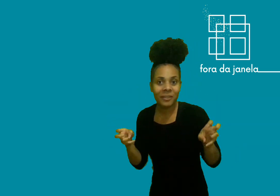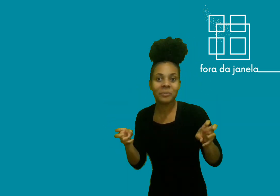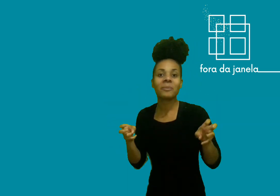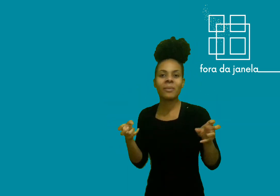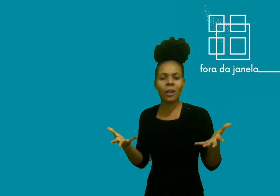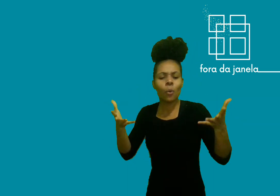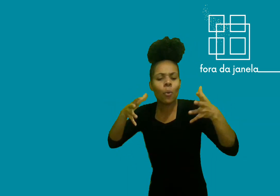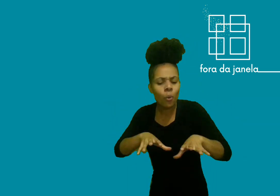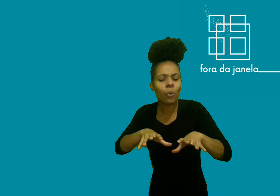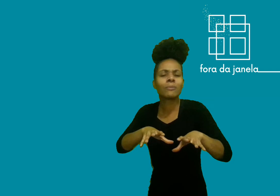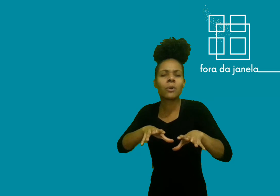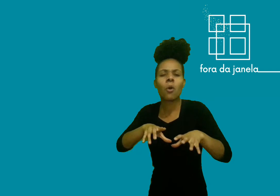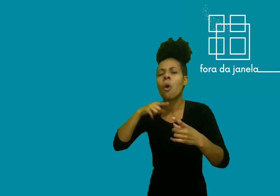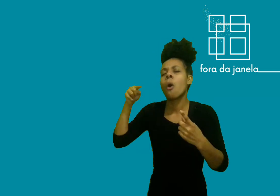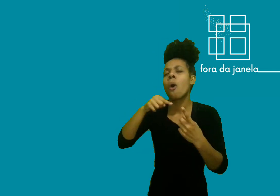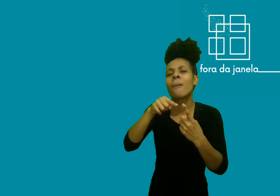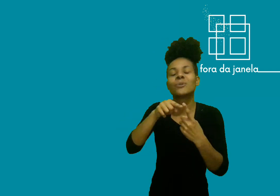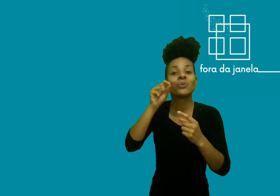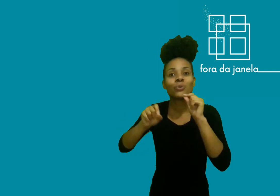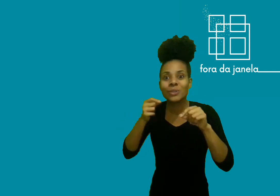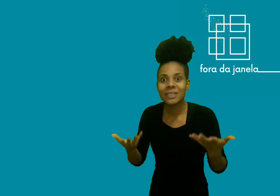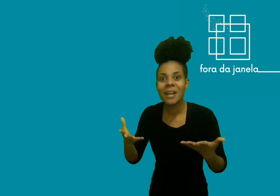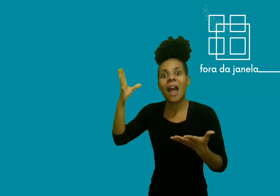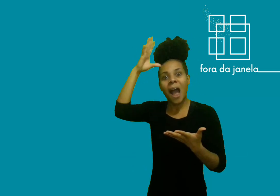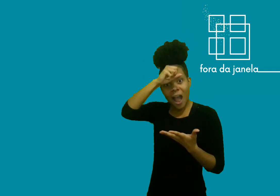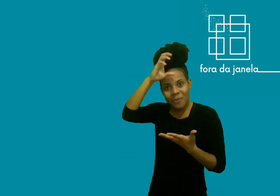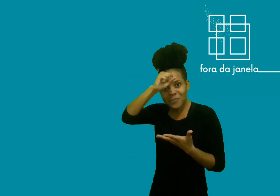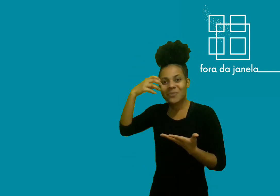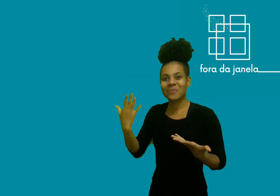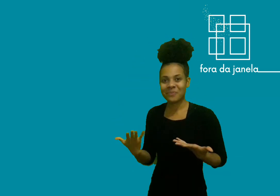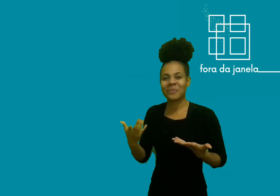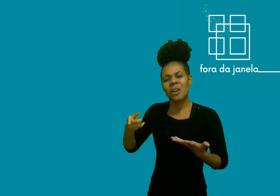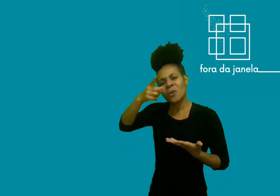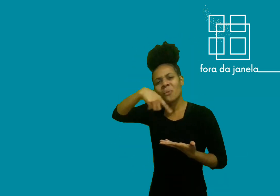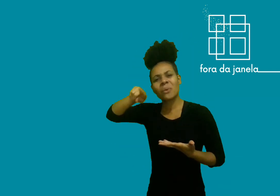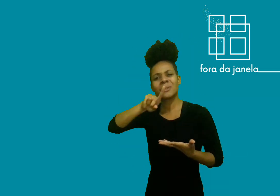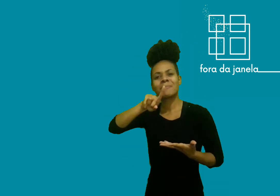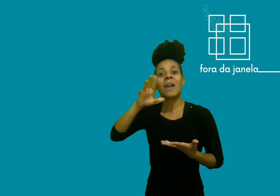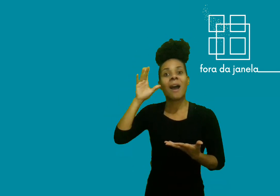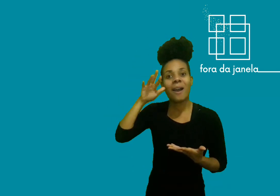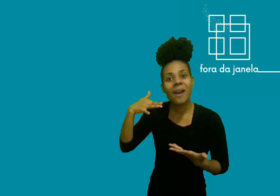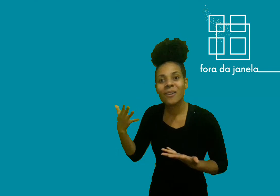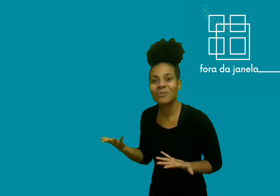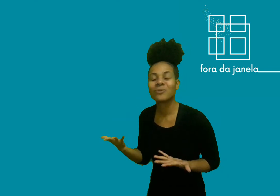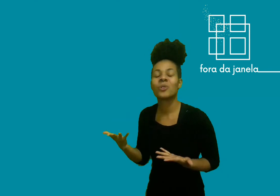informações pertinentes também. Porque muitas vezes, quando se trata desses temas de inclusão, de acessibilidade, a gente acaba